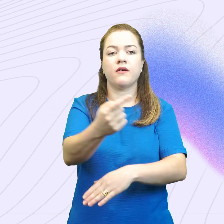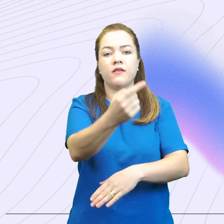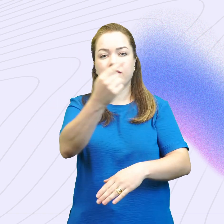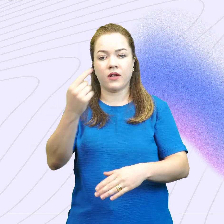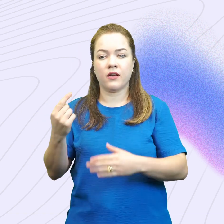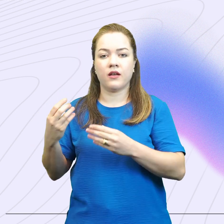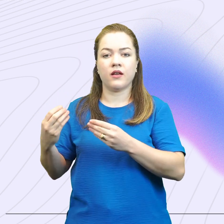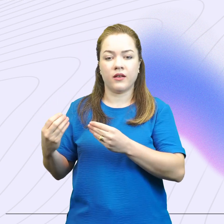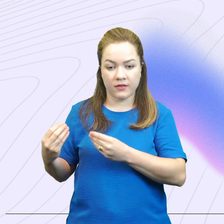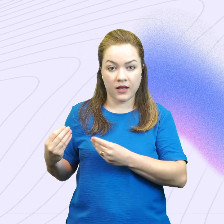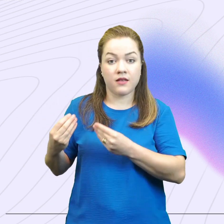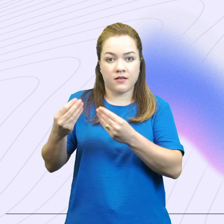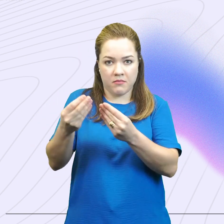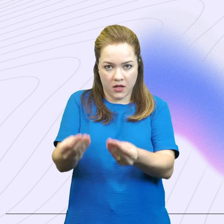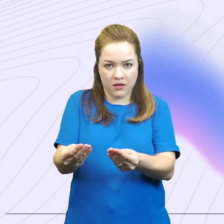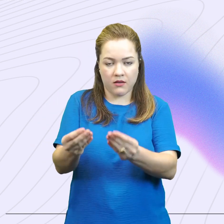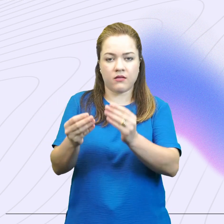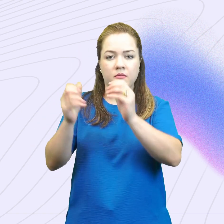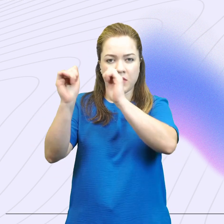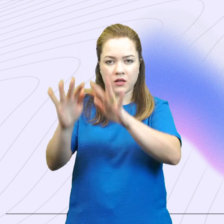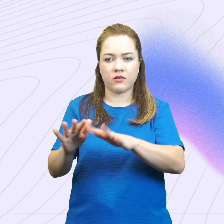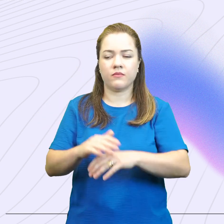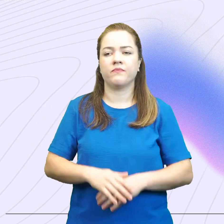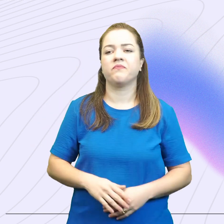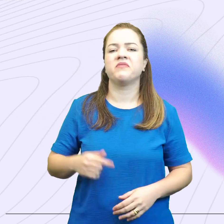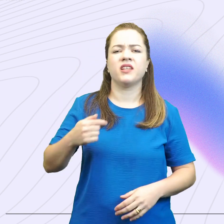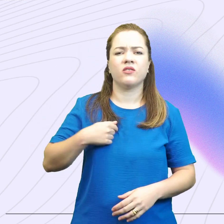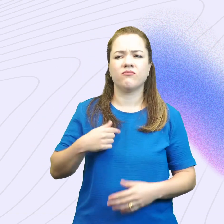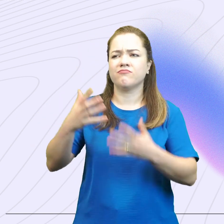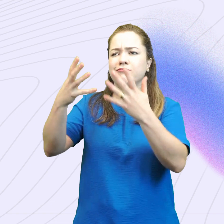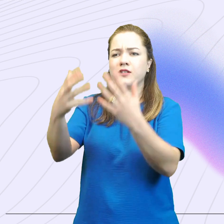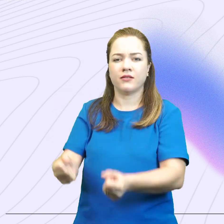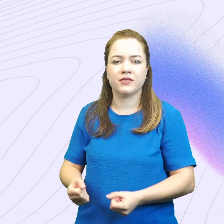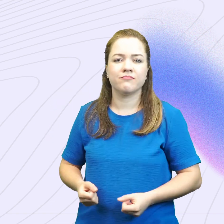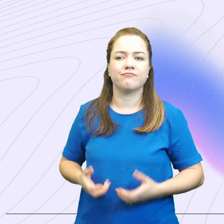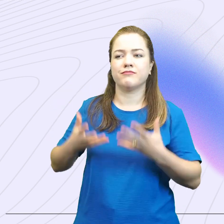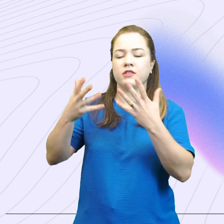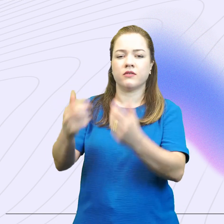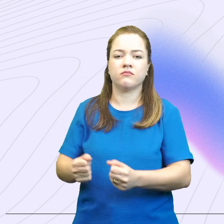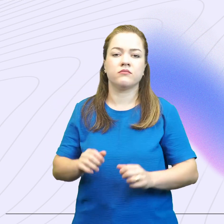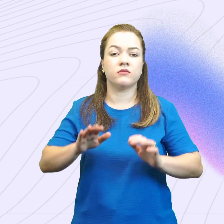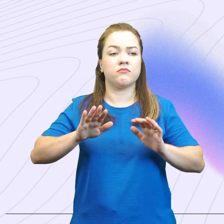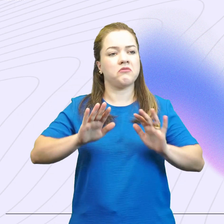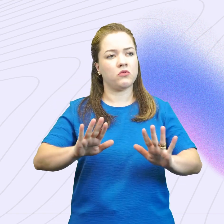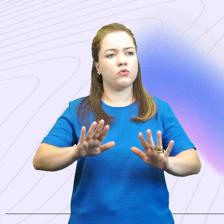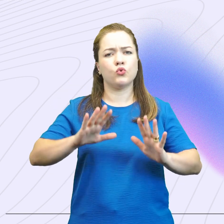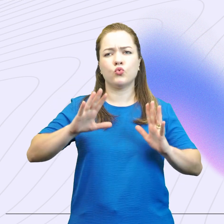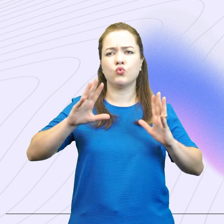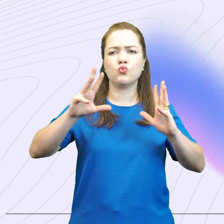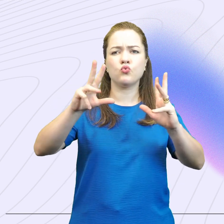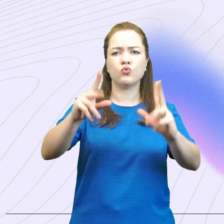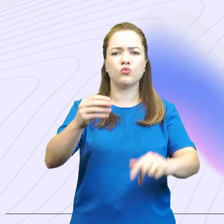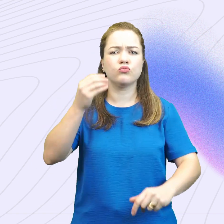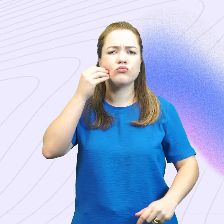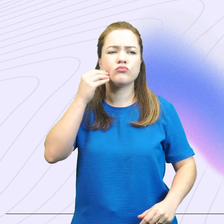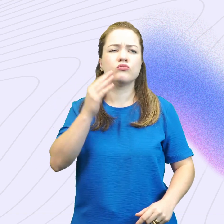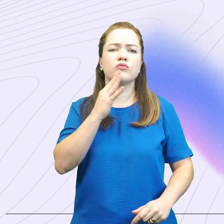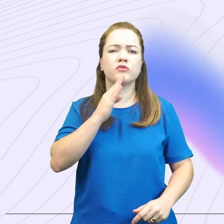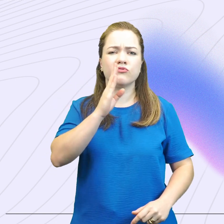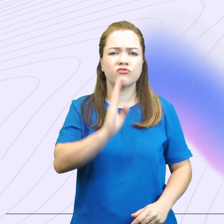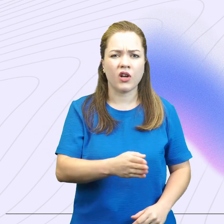lá prontamente. Eu entendi, uma chave virou, eu falei, cara, tudo eu já experimentei, eu preciso tentar uma vez com esse